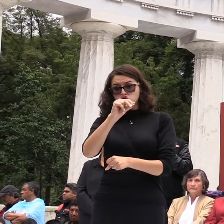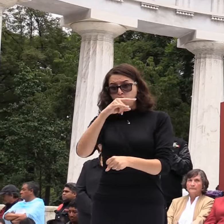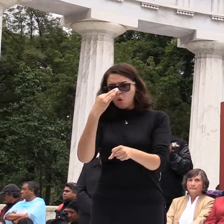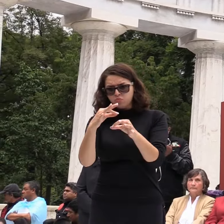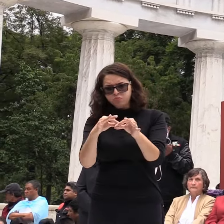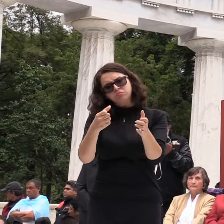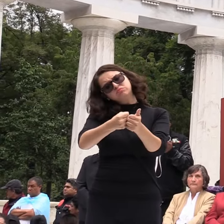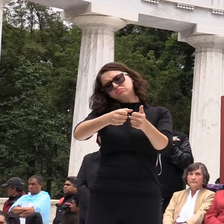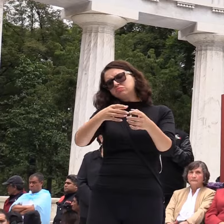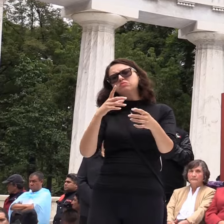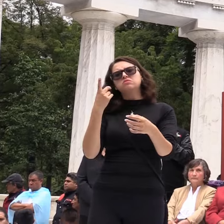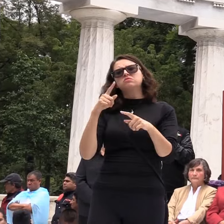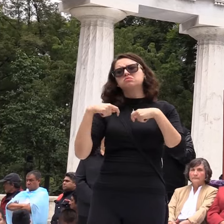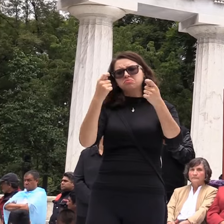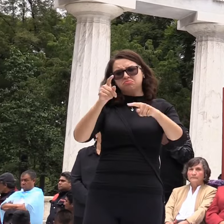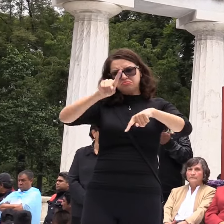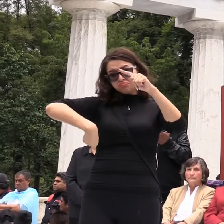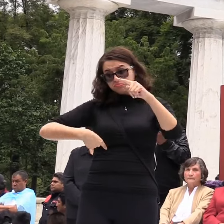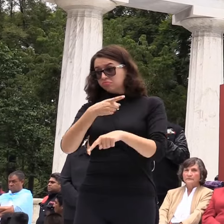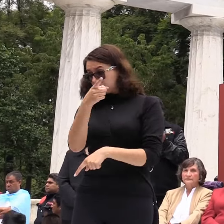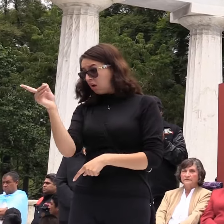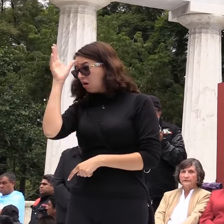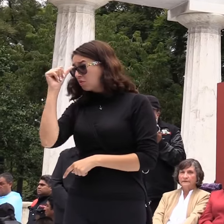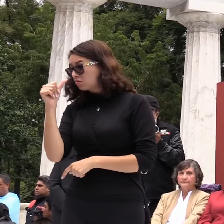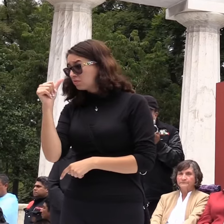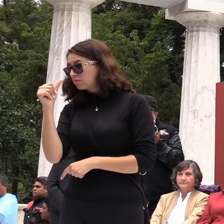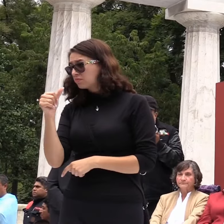no cumpla esta ley?